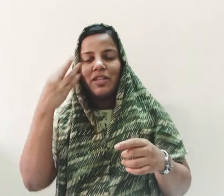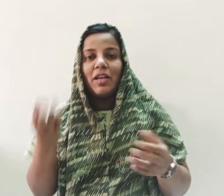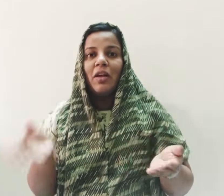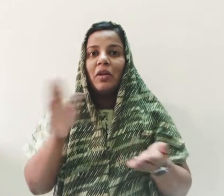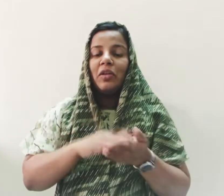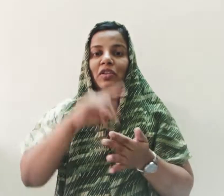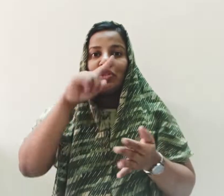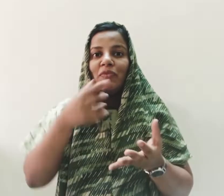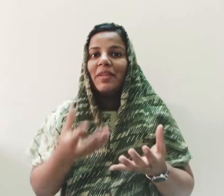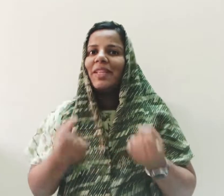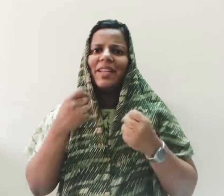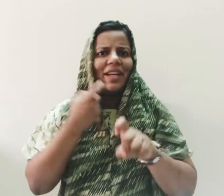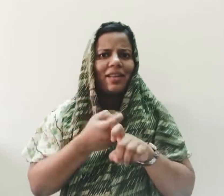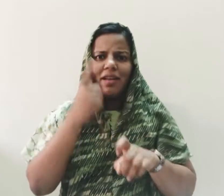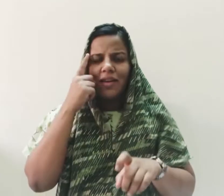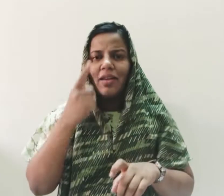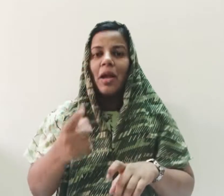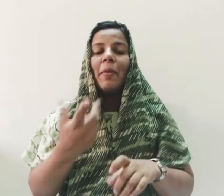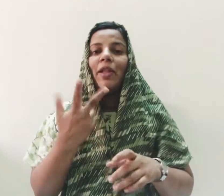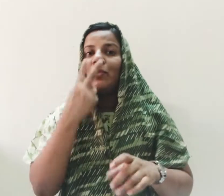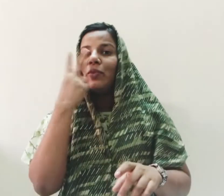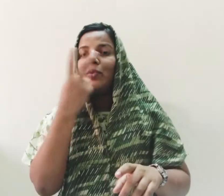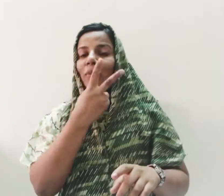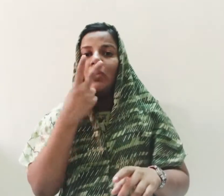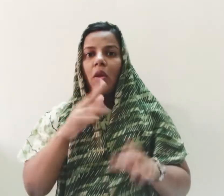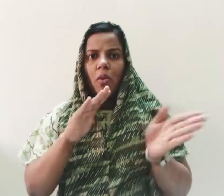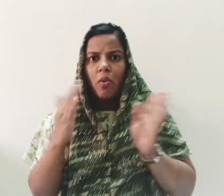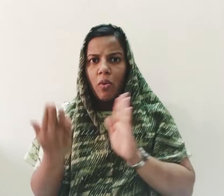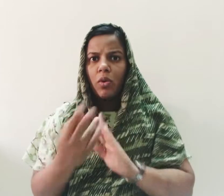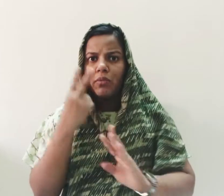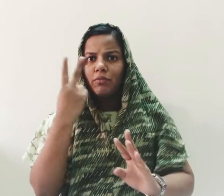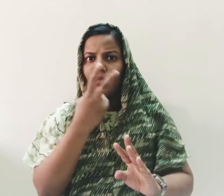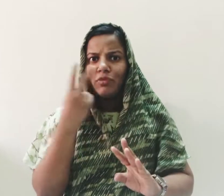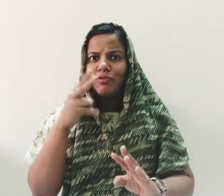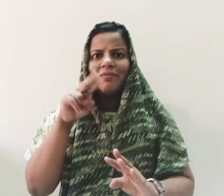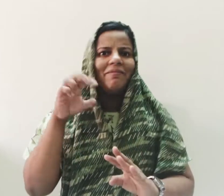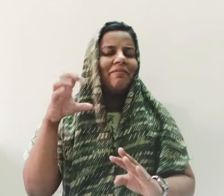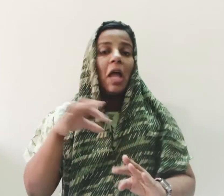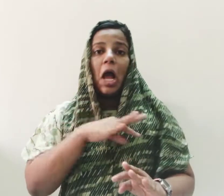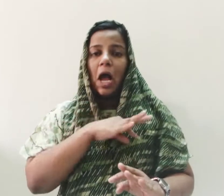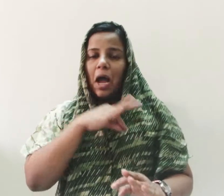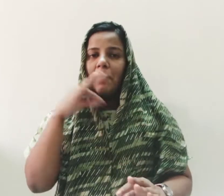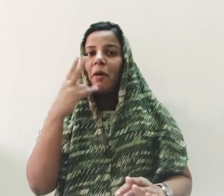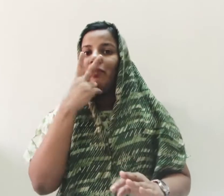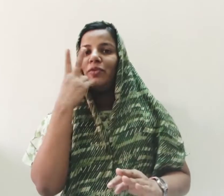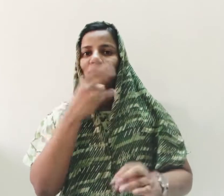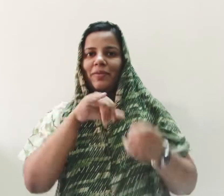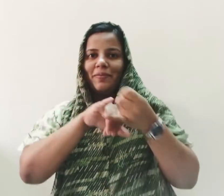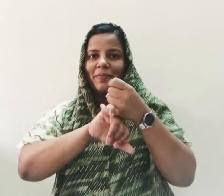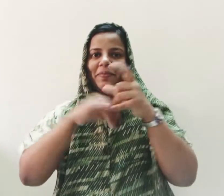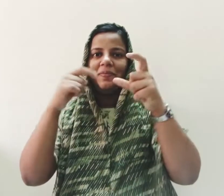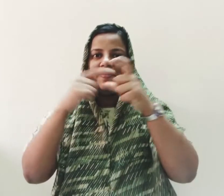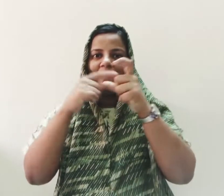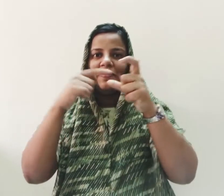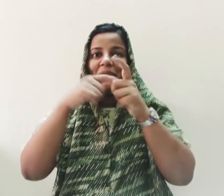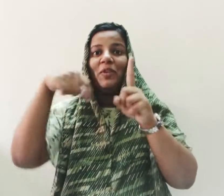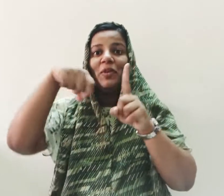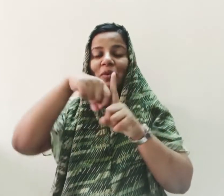വരികയാണ്. അർത്ഥം ഇത്രയുമേ ഉള്ളൂ, എന്താണോ അന്വേഷിച്ചത് അമേൻ ലോകപരമായത് അന്വേഷിക്കാതെ ആത്മീകമായത് അന്വേഷിച്ചപ്പോൾ അമേൻ താൻ എല്ലാ